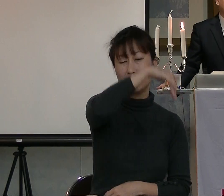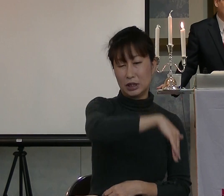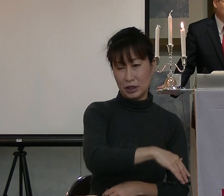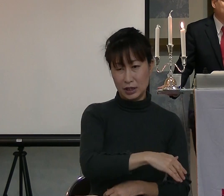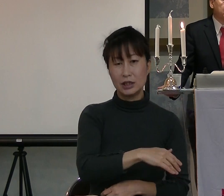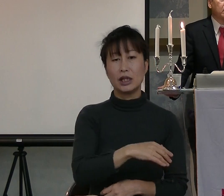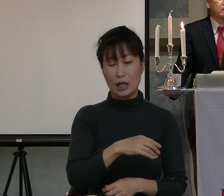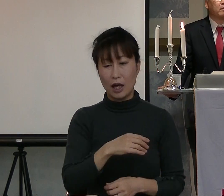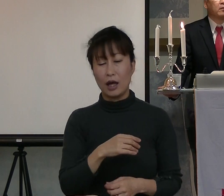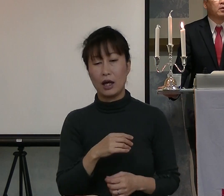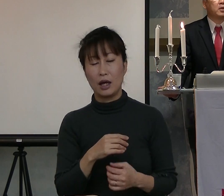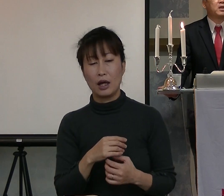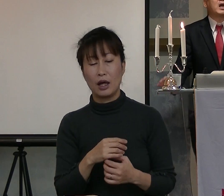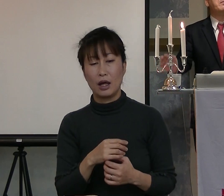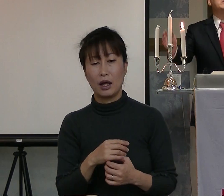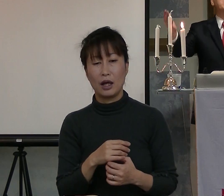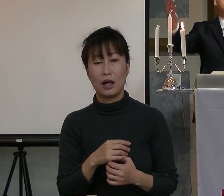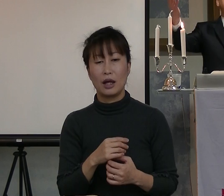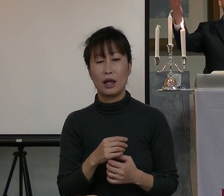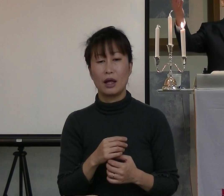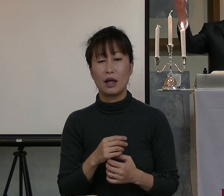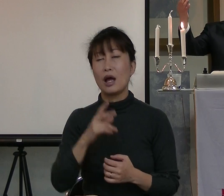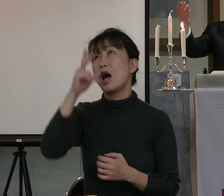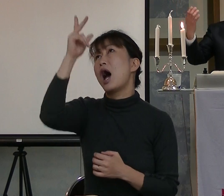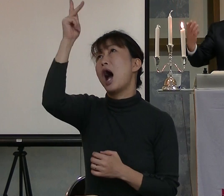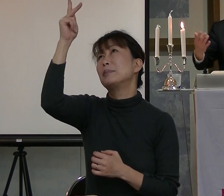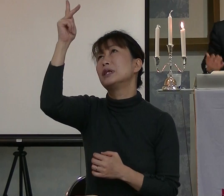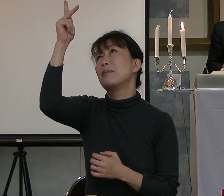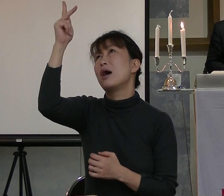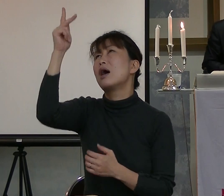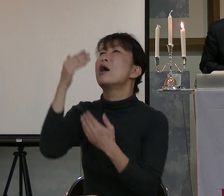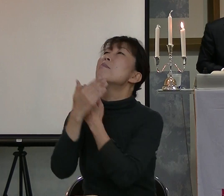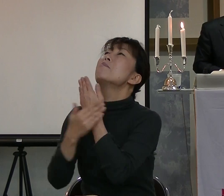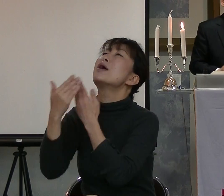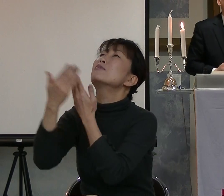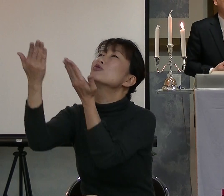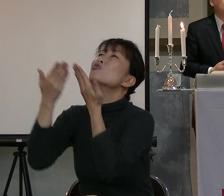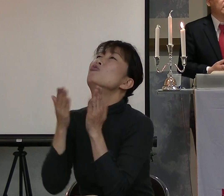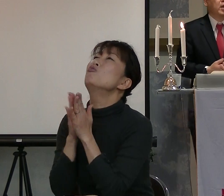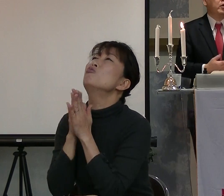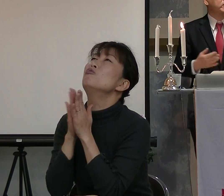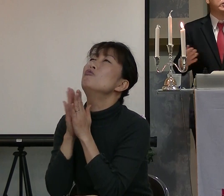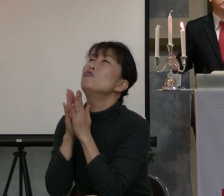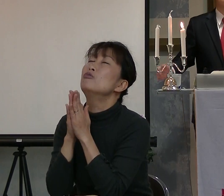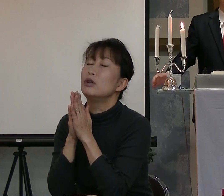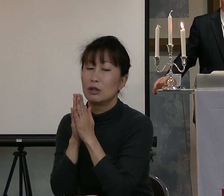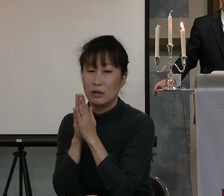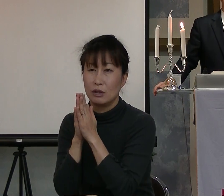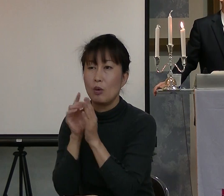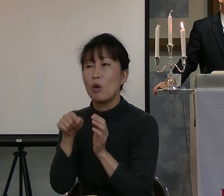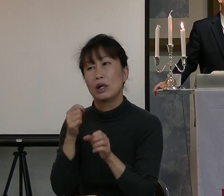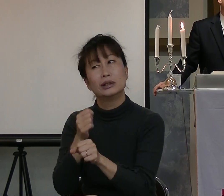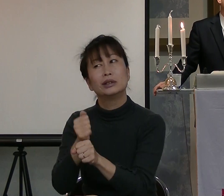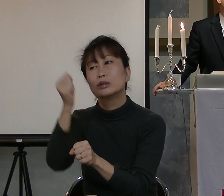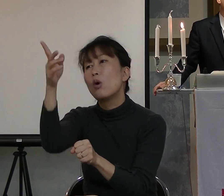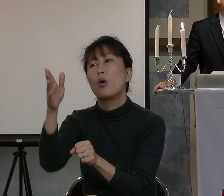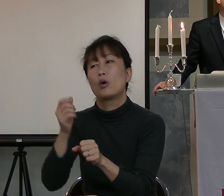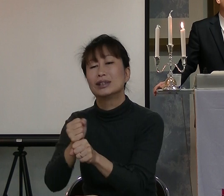かわらず、ただ神様に恵みだけをいただくことするのは、あれは信仰ではないんです